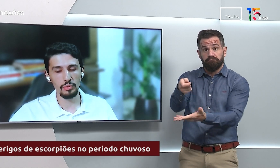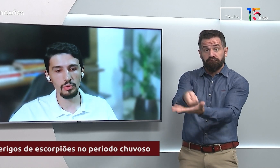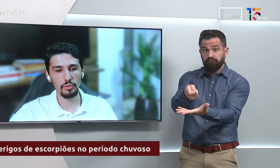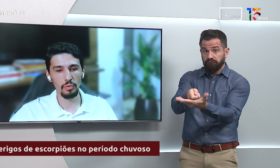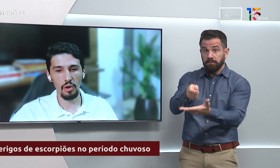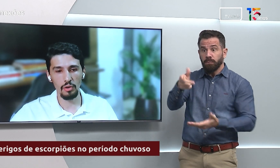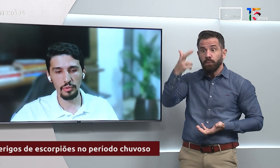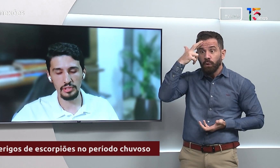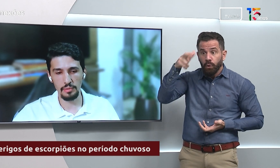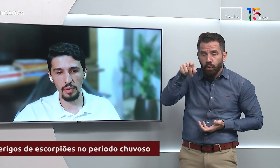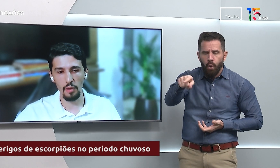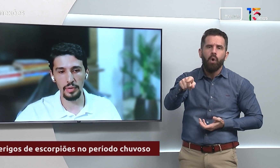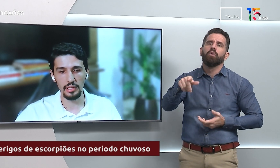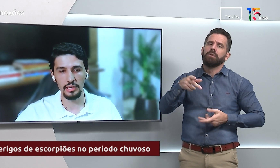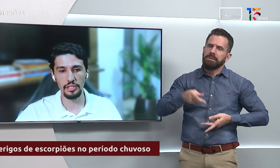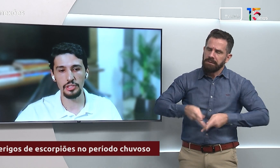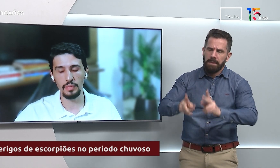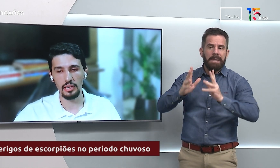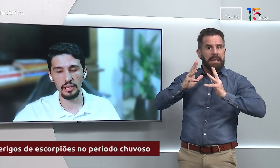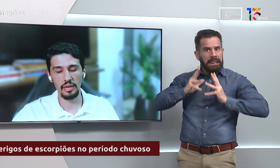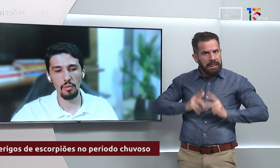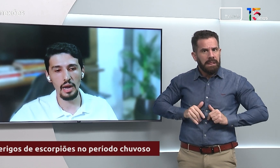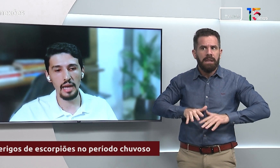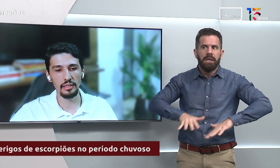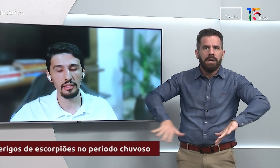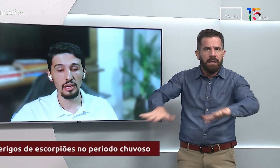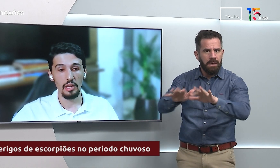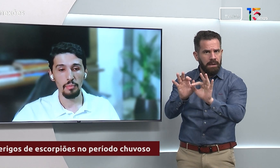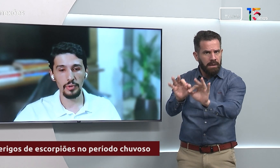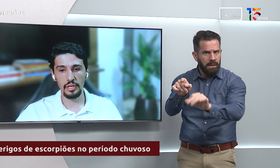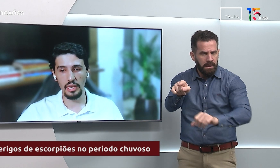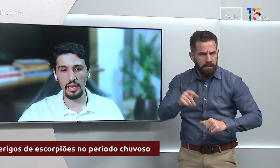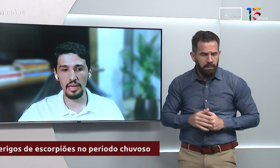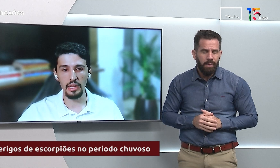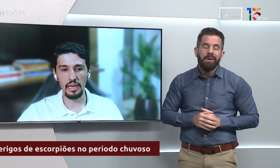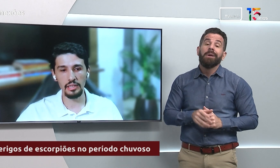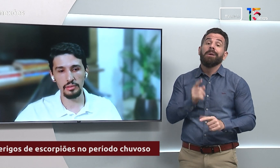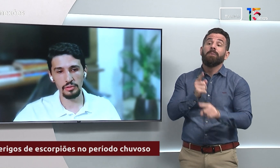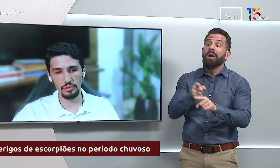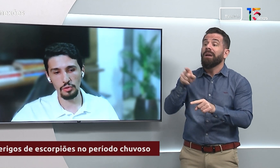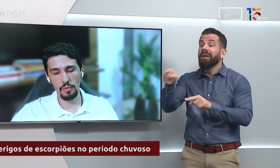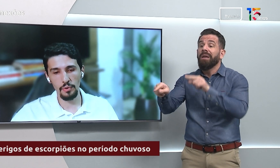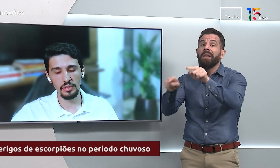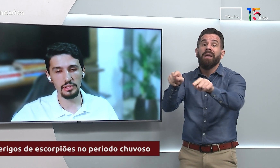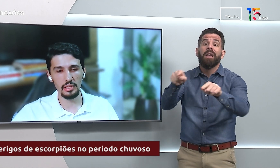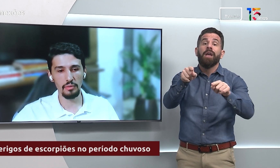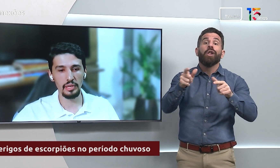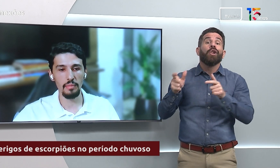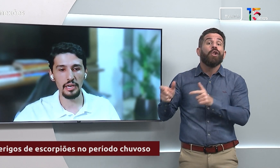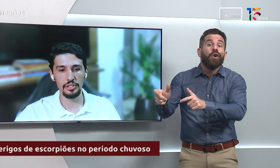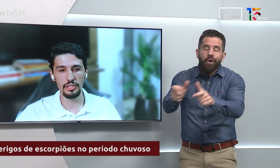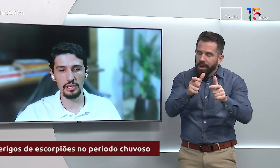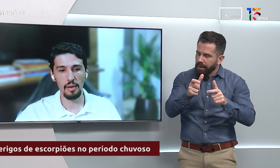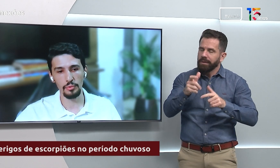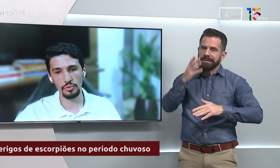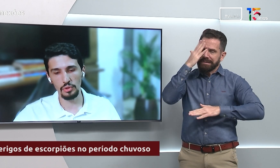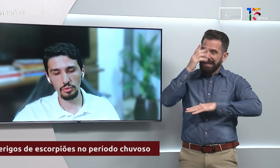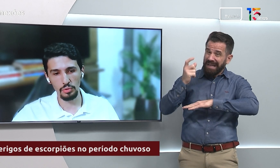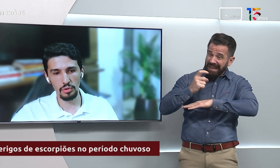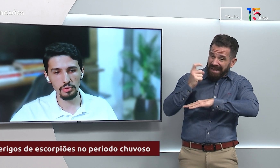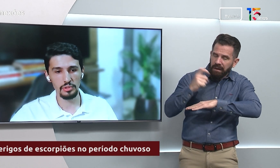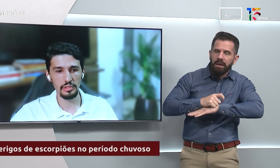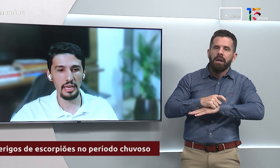ou do órgão municipal para que deixe de maneira adequada, porque escorpiões são animais de